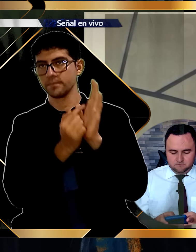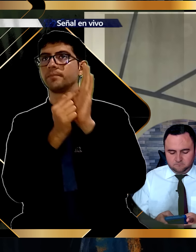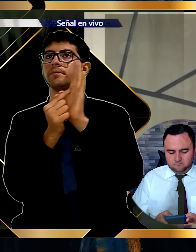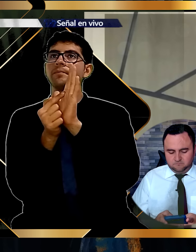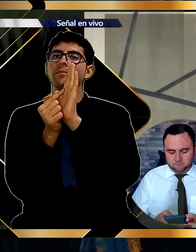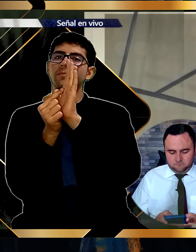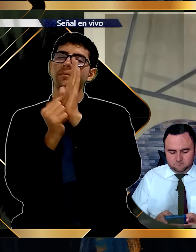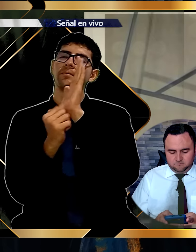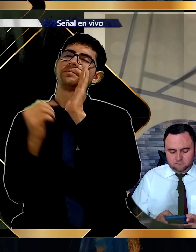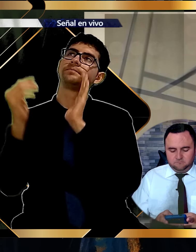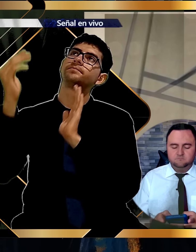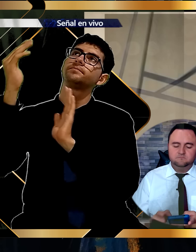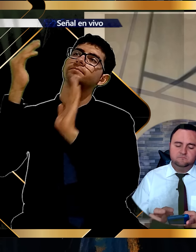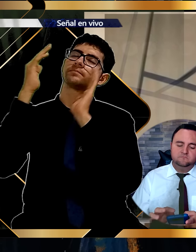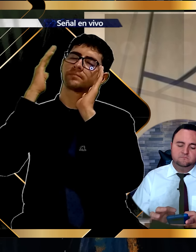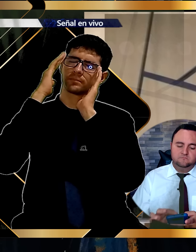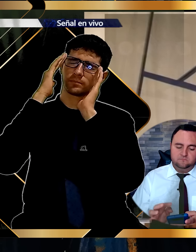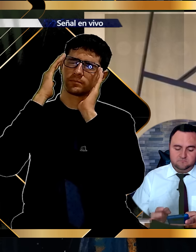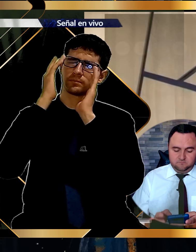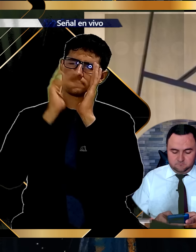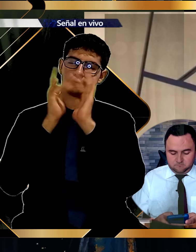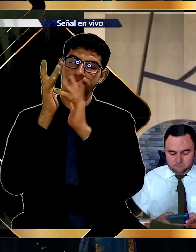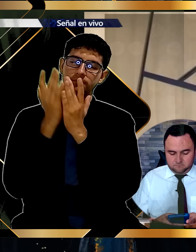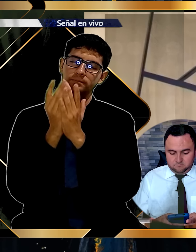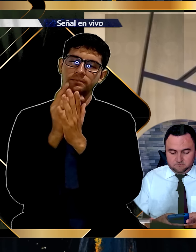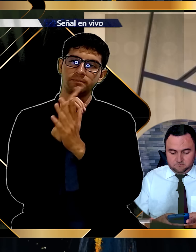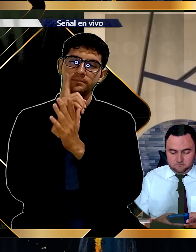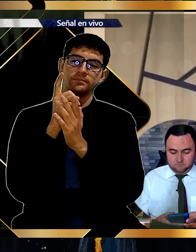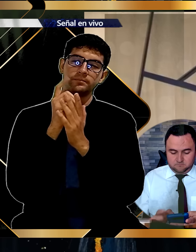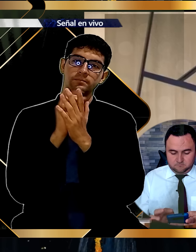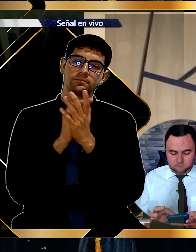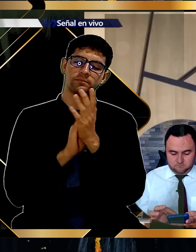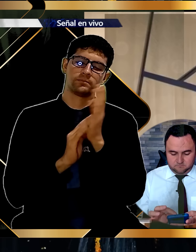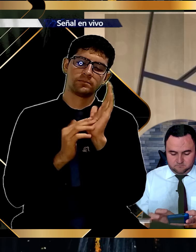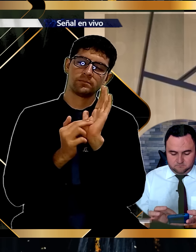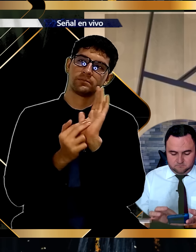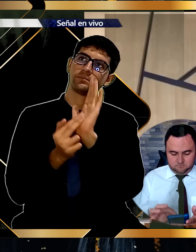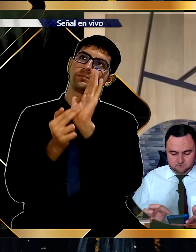Escucha lo que dice la Escritura. Él se la va a presentar a sí mismo habiéndola Él